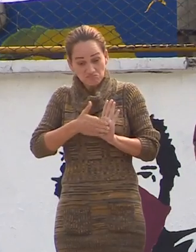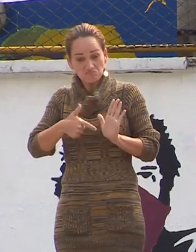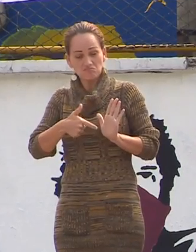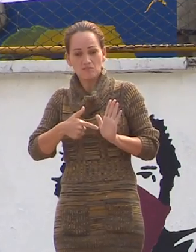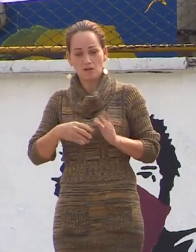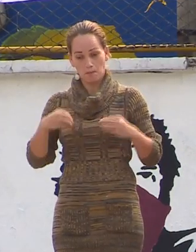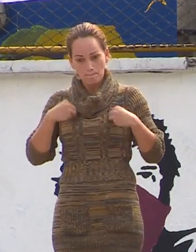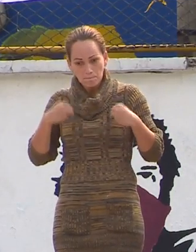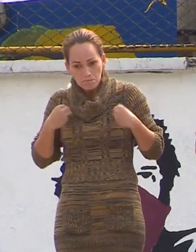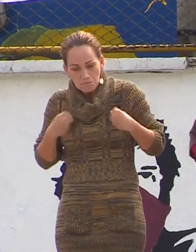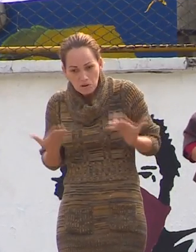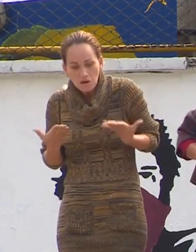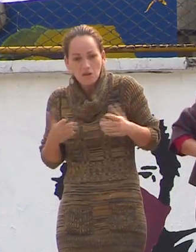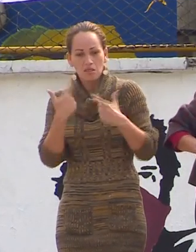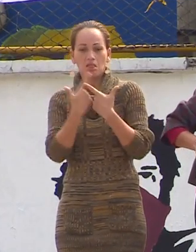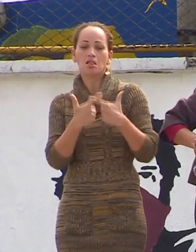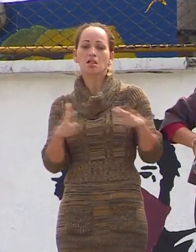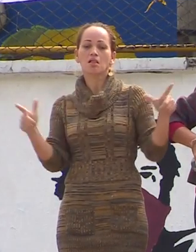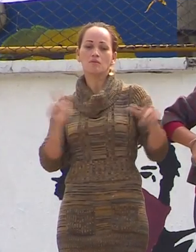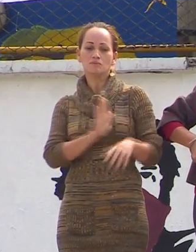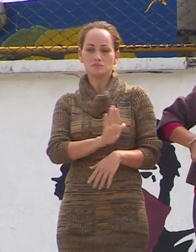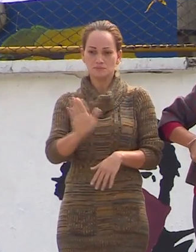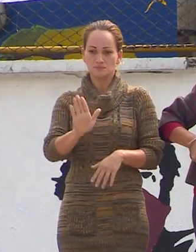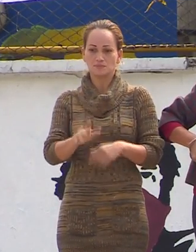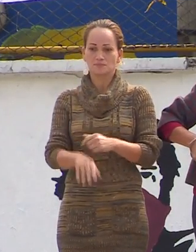su vida y su libertad.